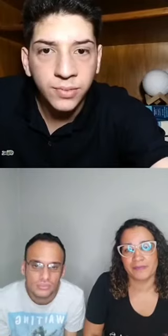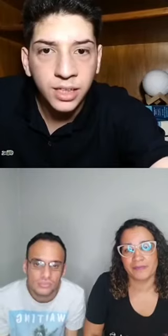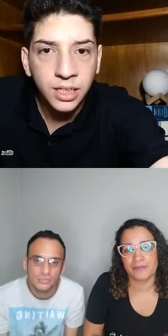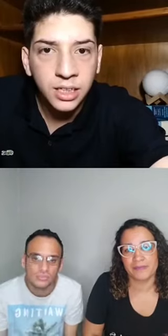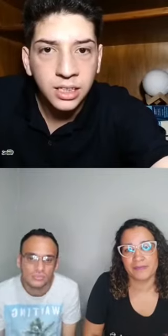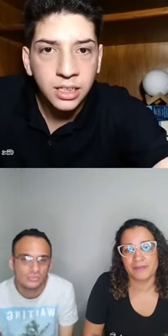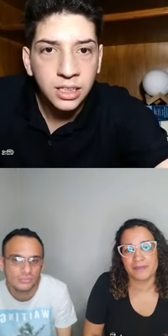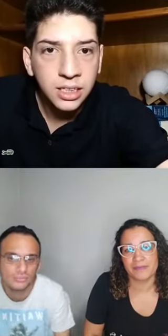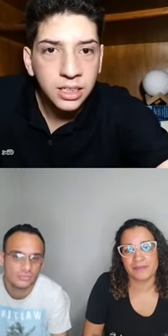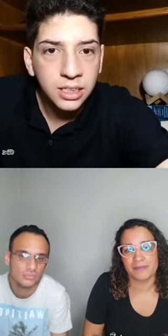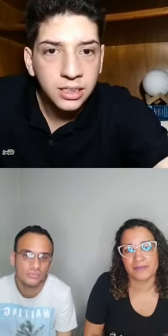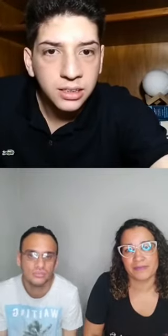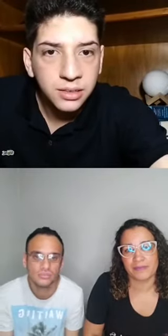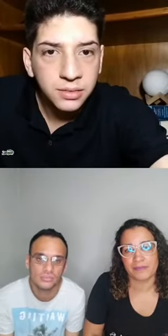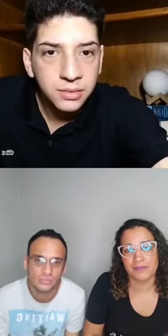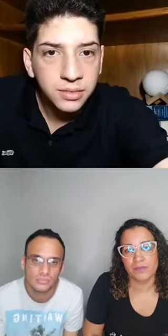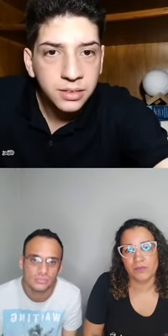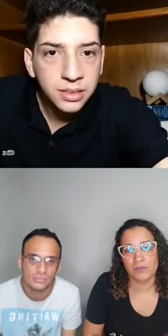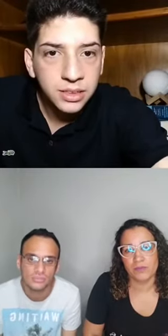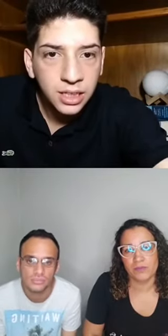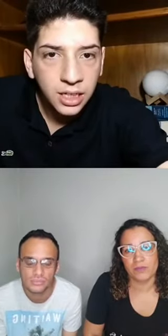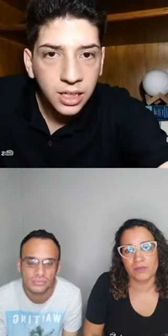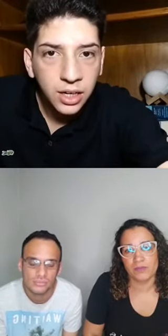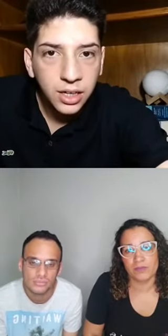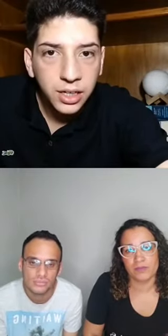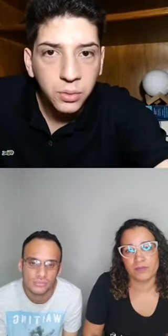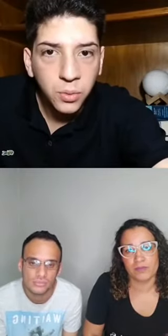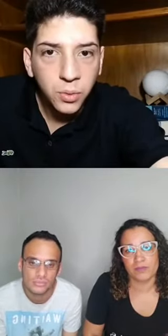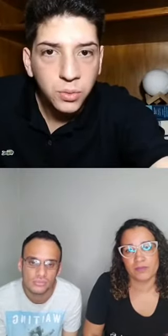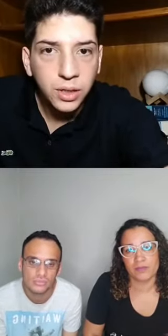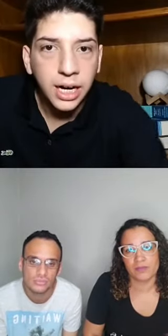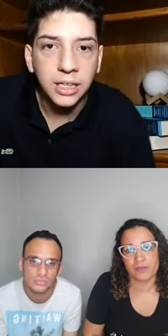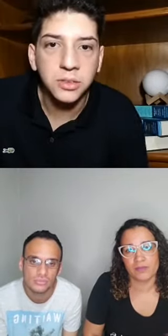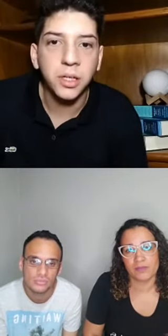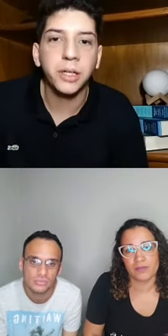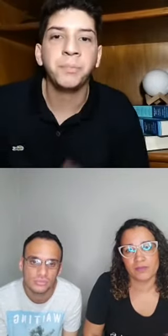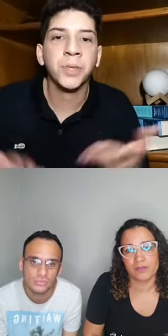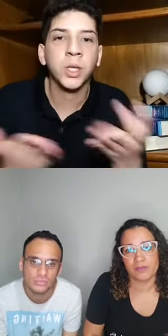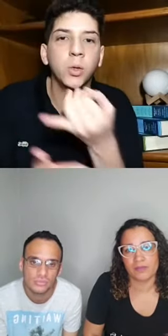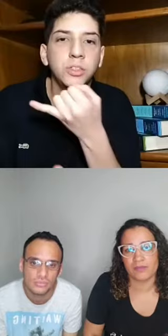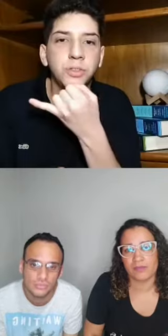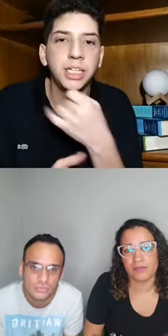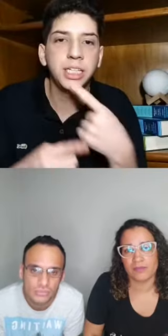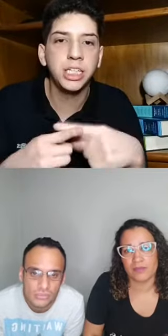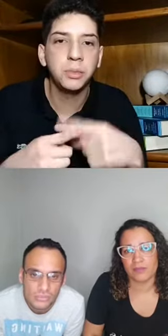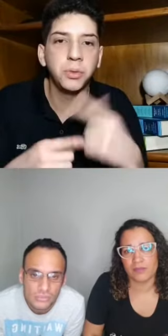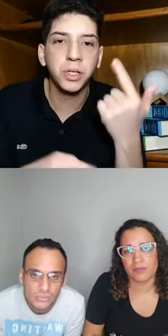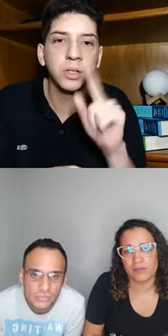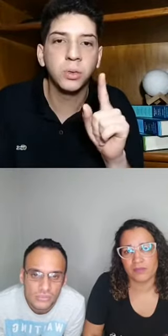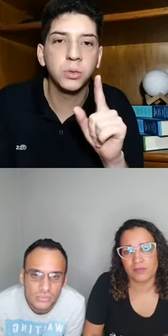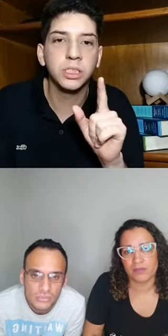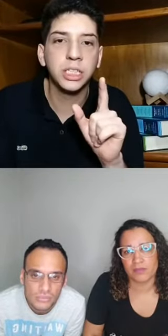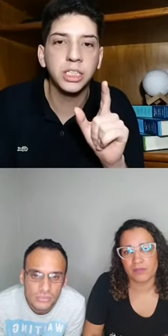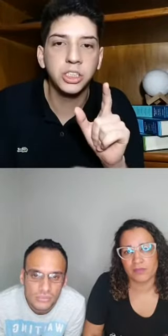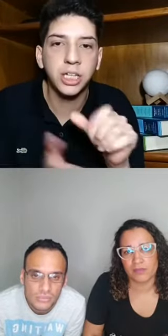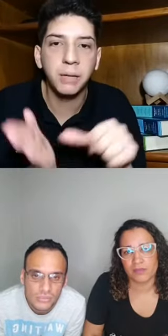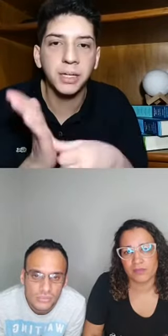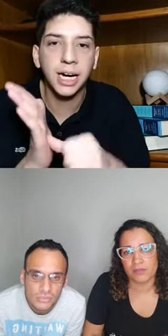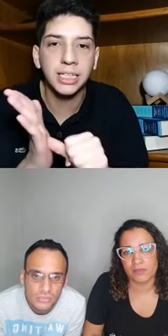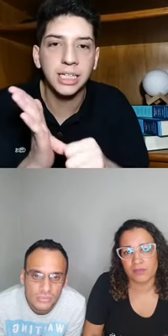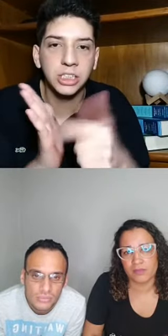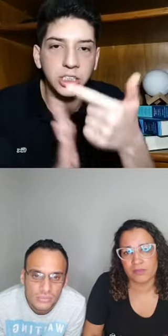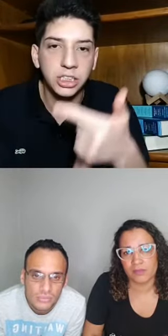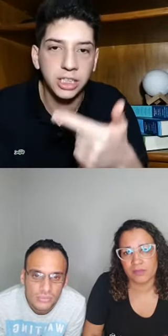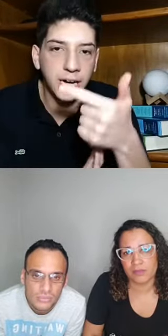Olha aqui, um outro caso. Olha, Hoje eu fiquei triste porque eu não consegui tirar